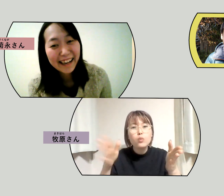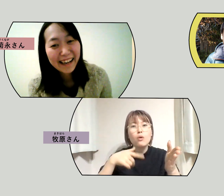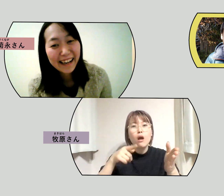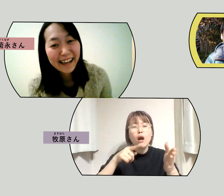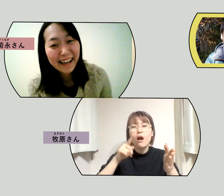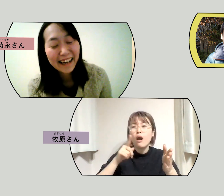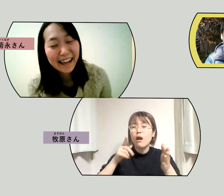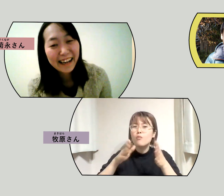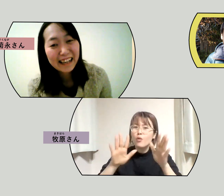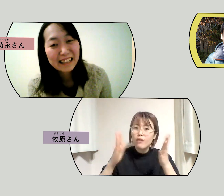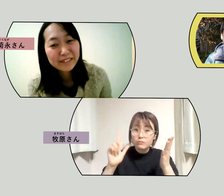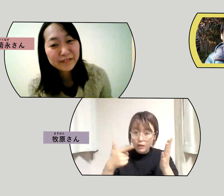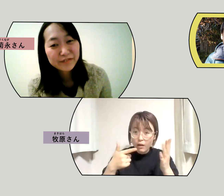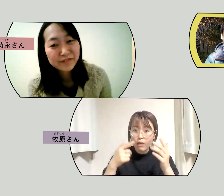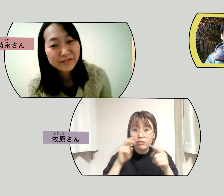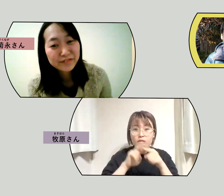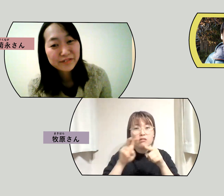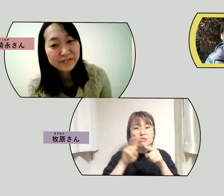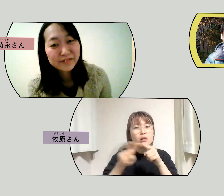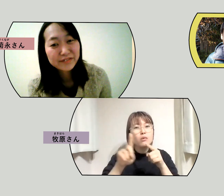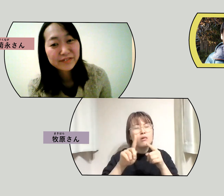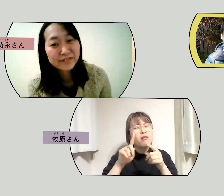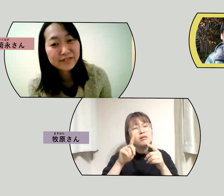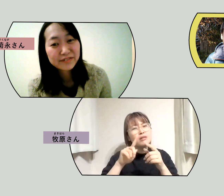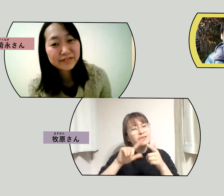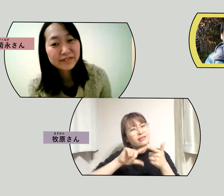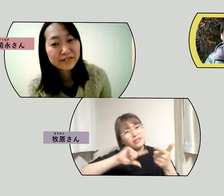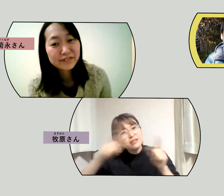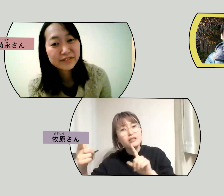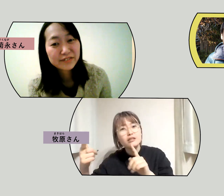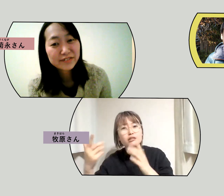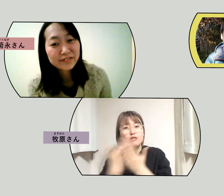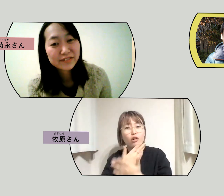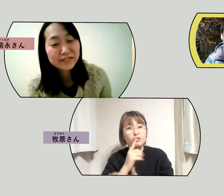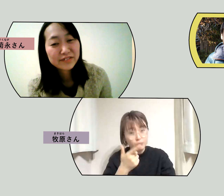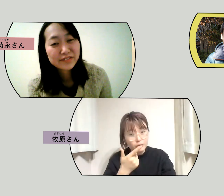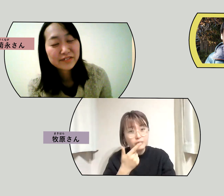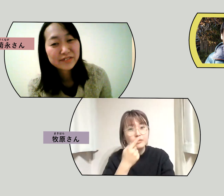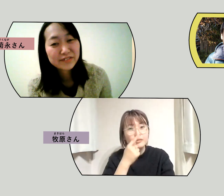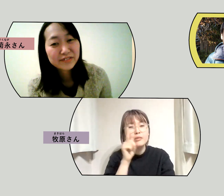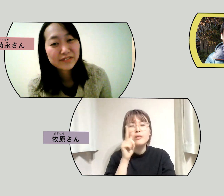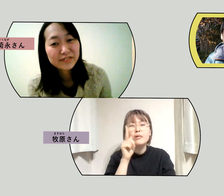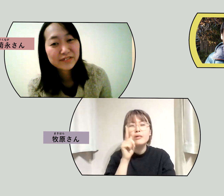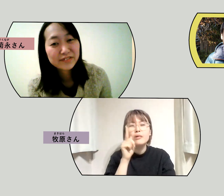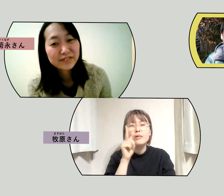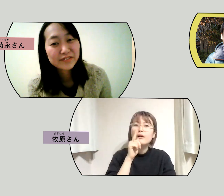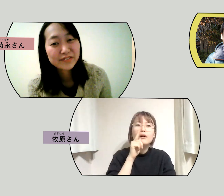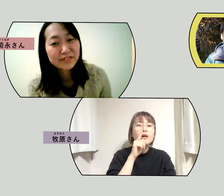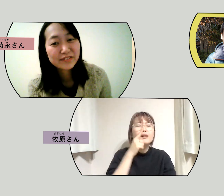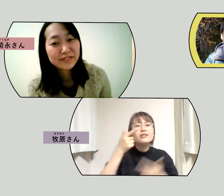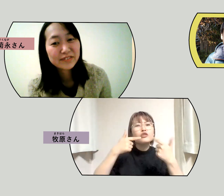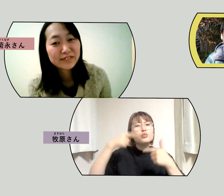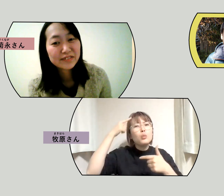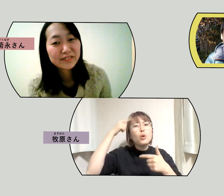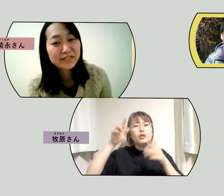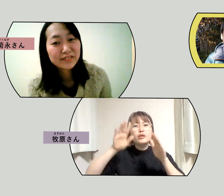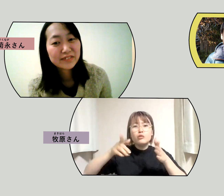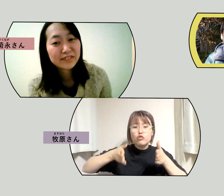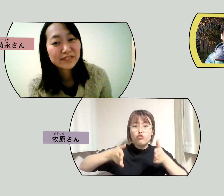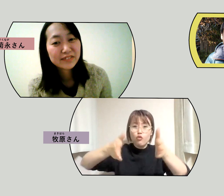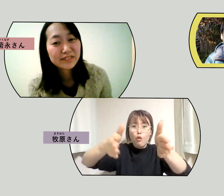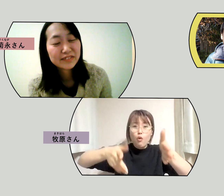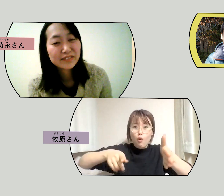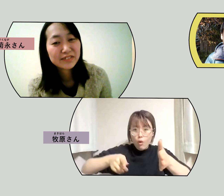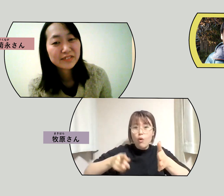ないんじゃないでしょうか道路などもないような電車も全く違った形になっているかも